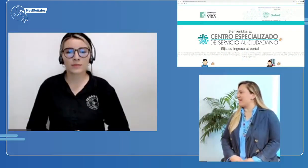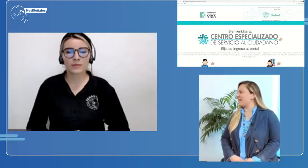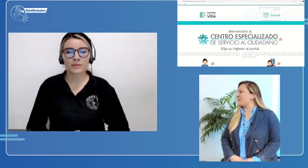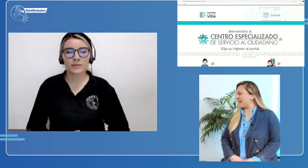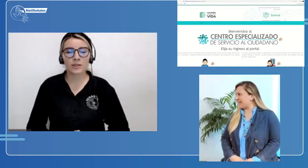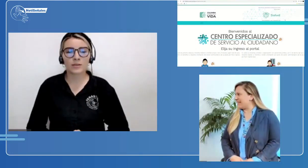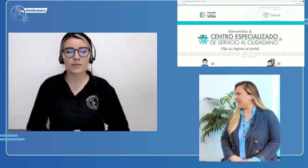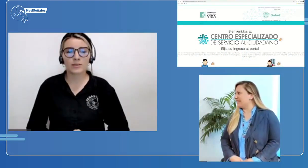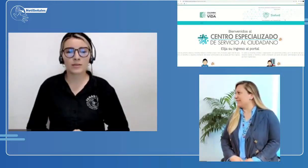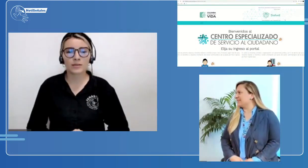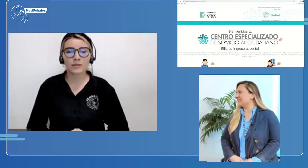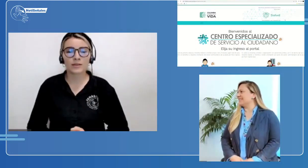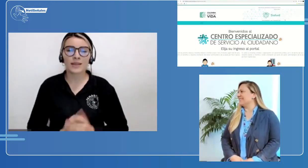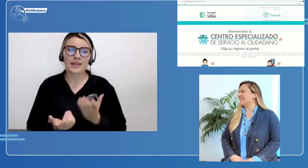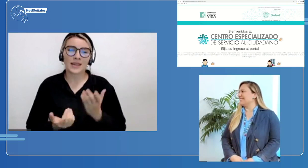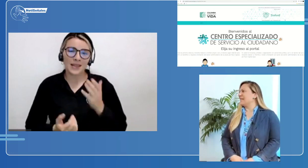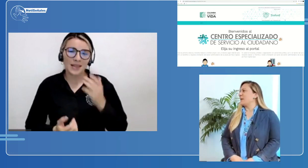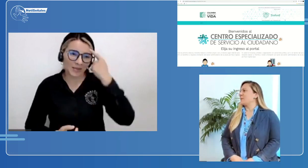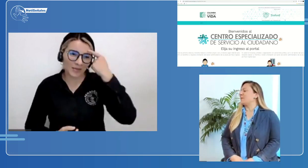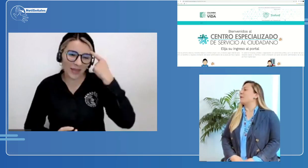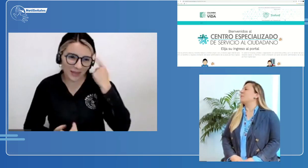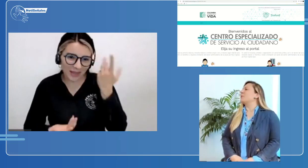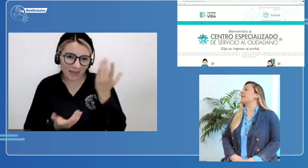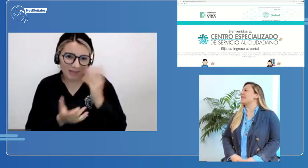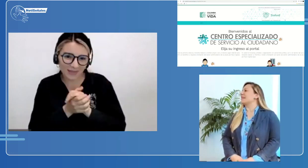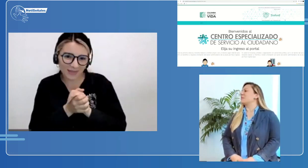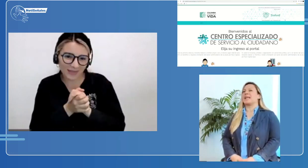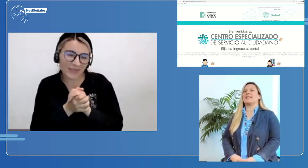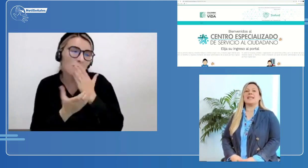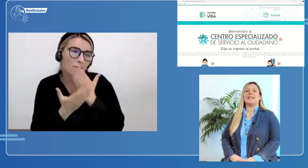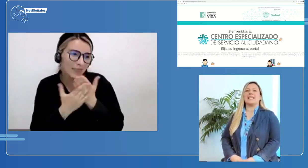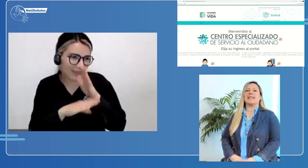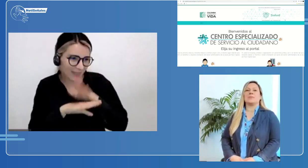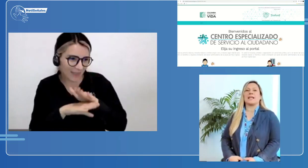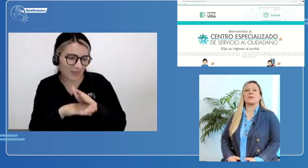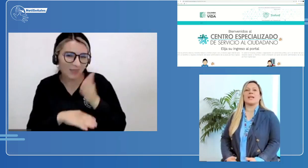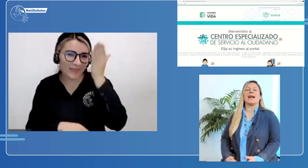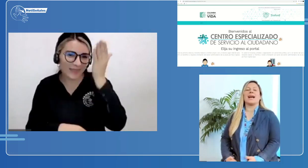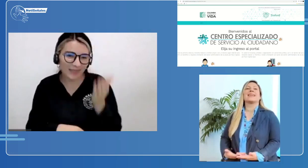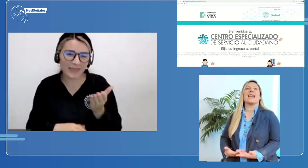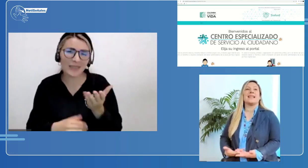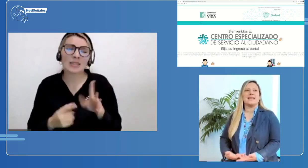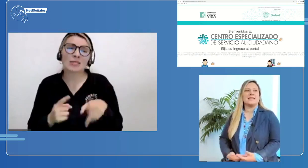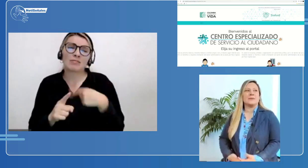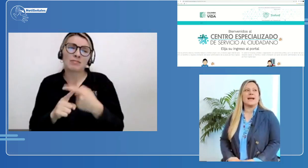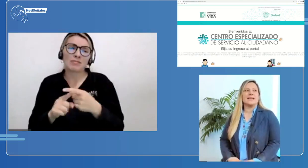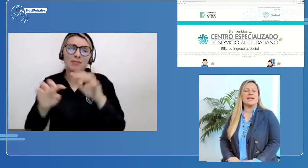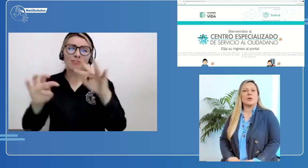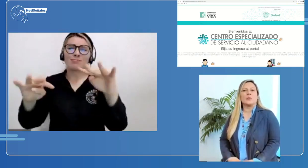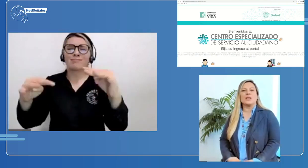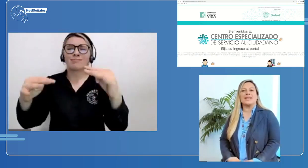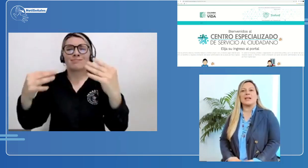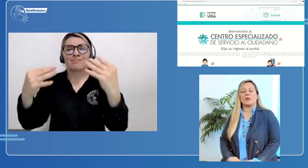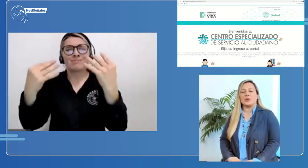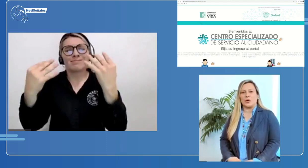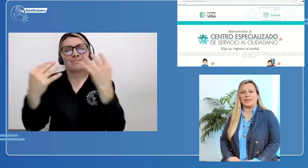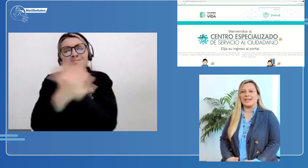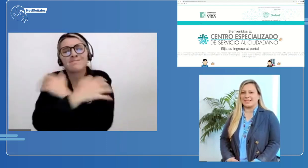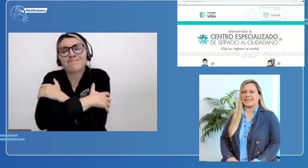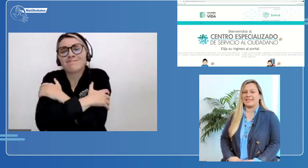Tardes para ti. Paula, muy buenas tardes para ti y para toda la queridísima comunidad sorda que está siguiendo